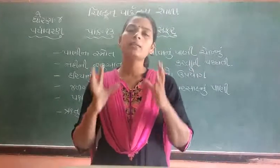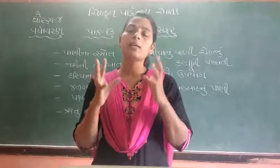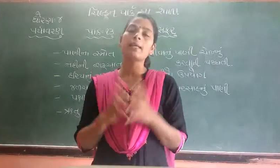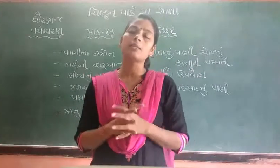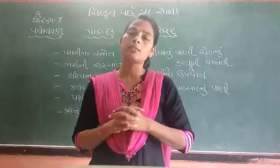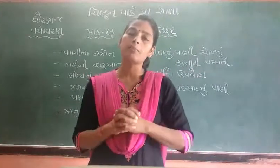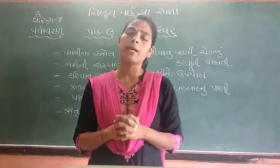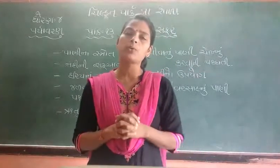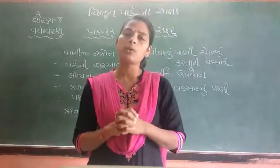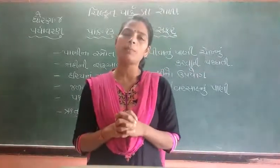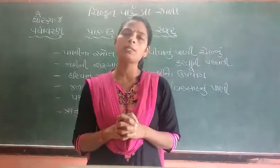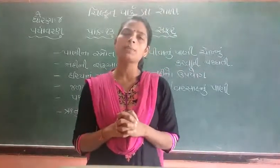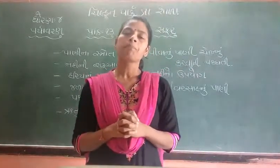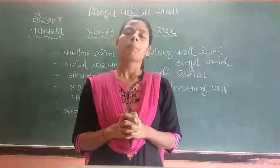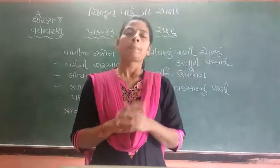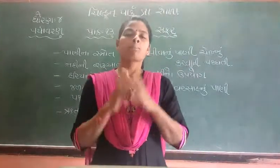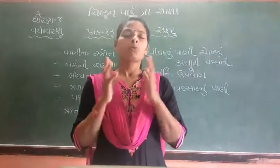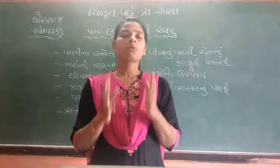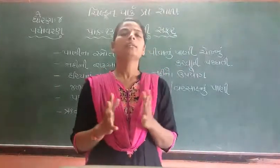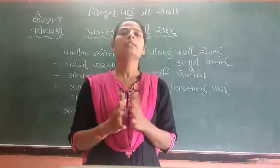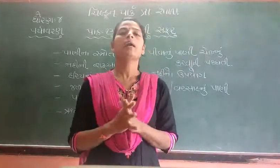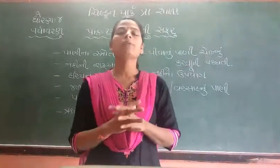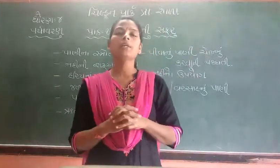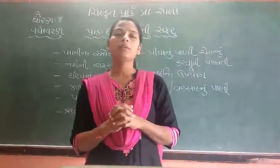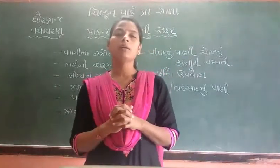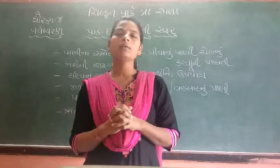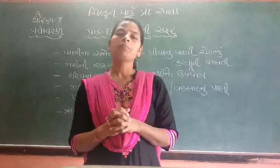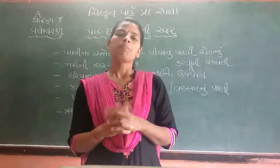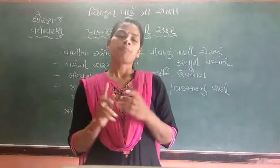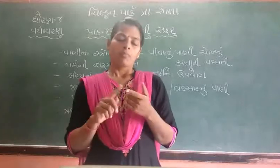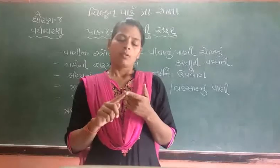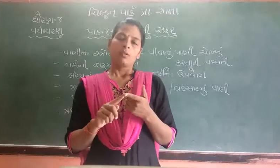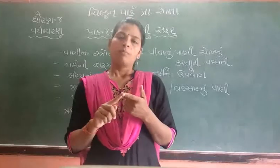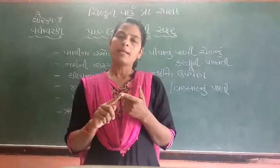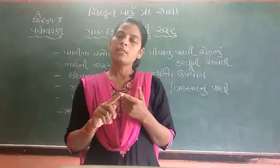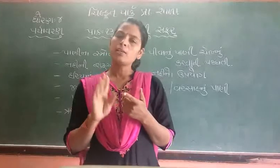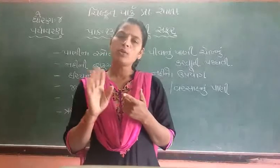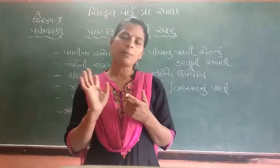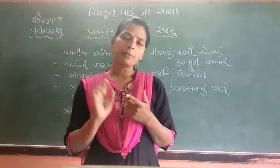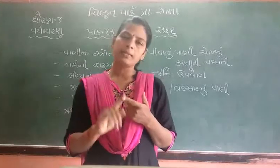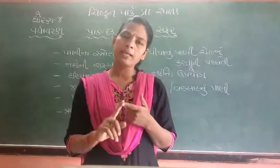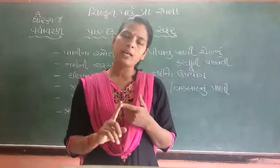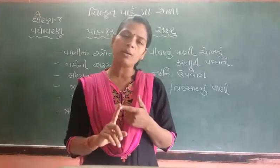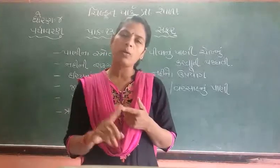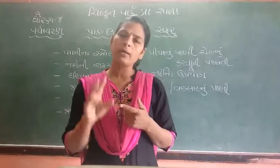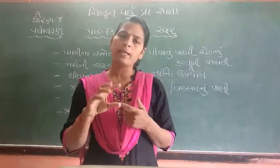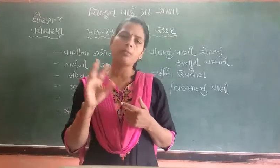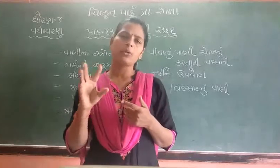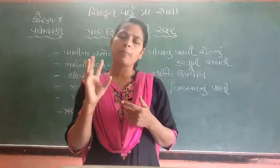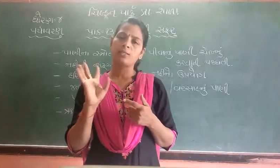અંદર કયા જળચર પ્રાણીઓને ખબર છે? તો નદી તળાવની અંદર માછલીઓ તો આપણને બધાને ખબર હોય, નાની મોટી માછલીઓ